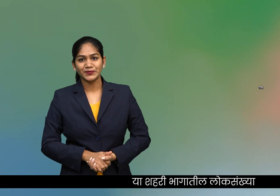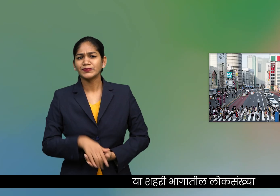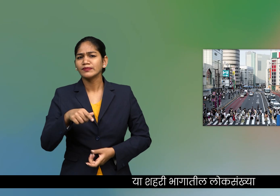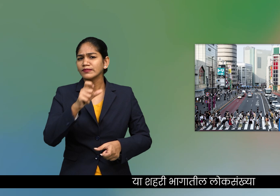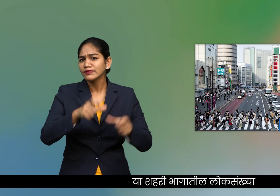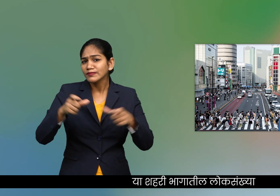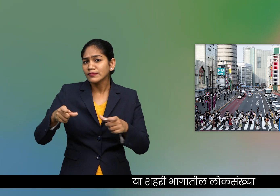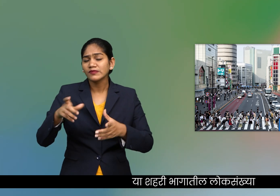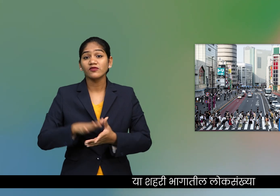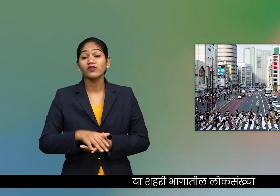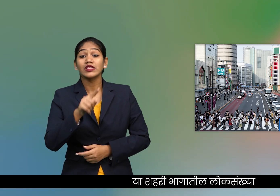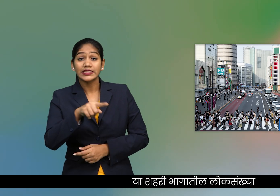या शहरी भागातील लोकसंख्या